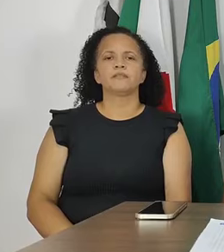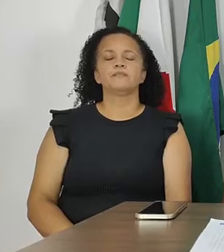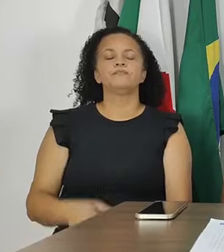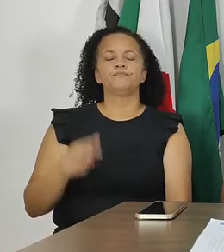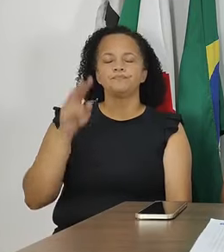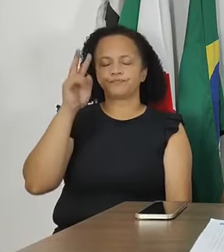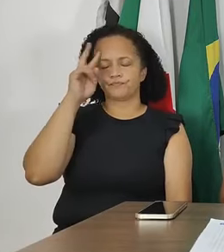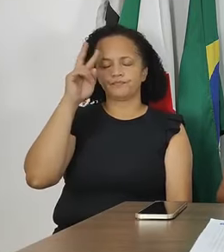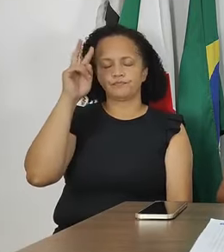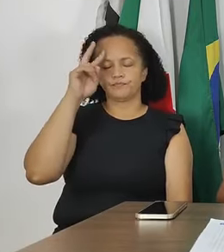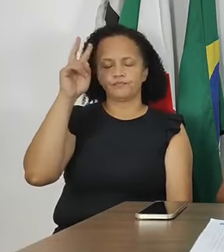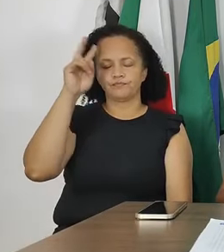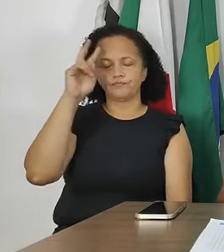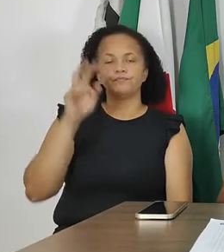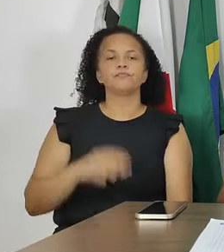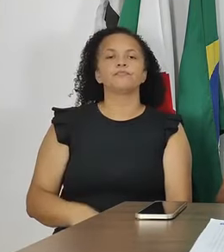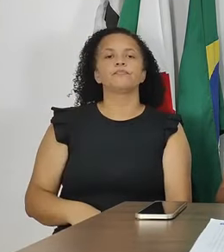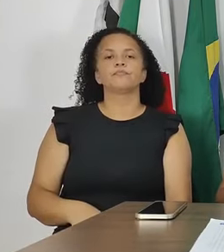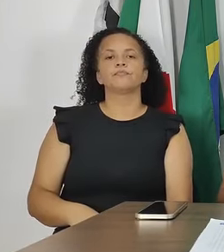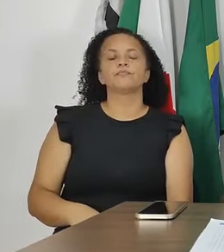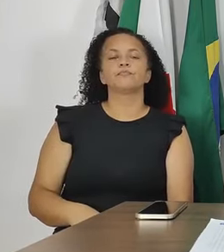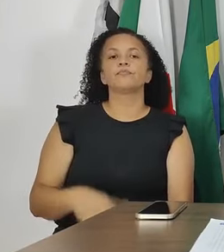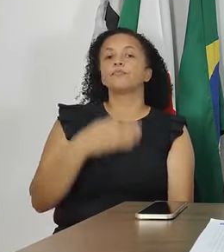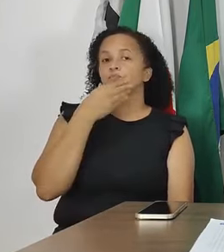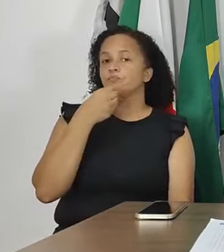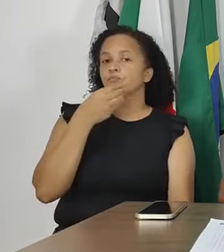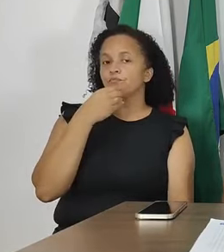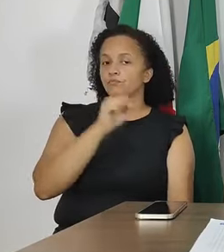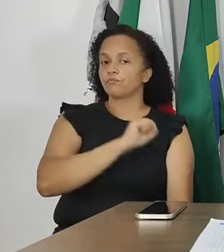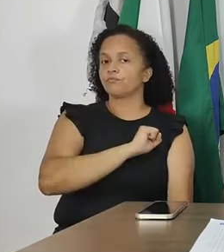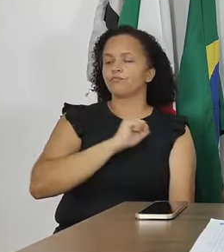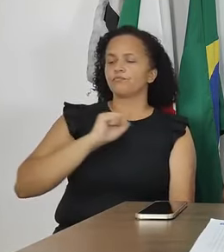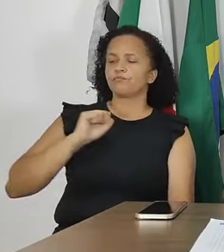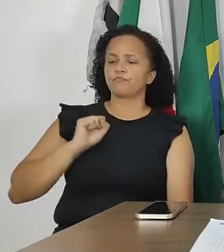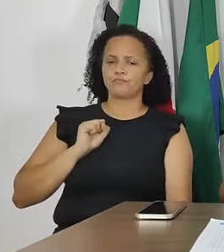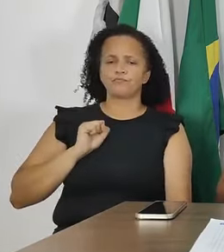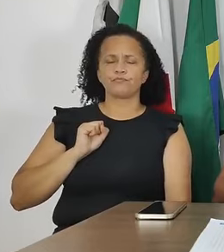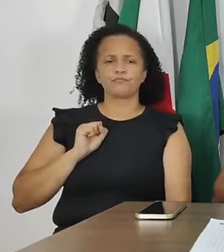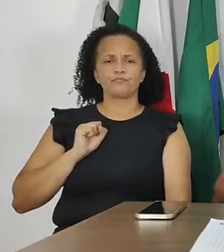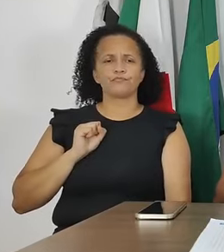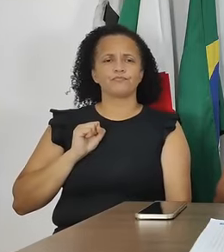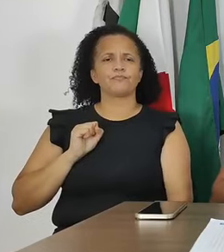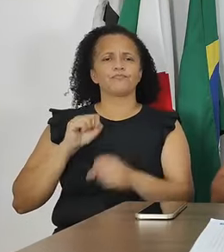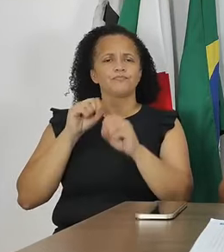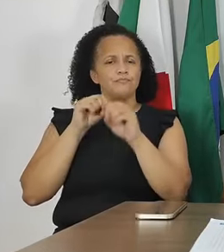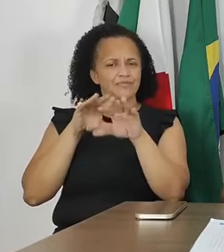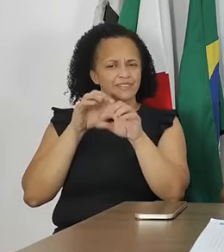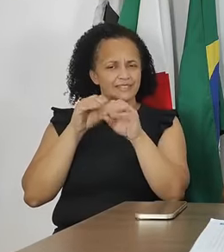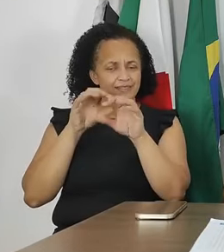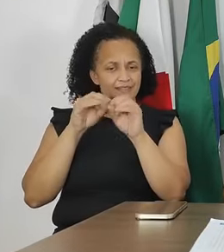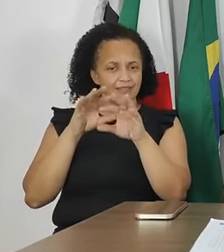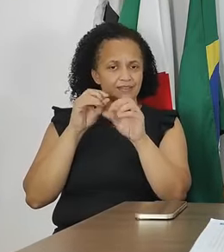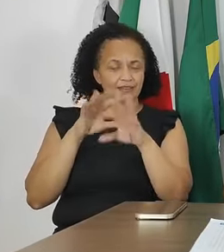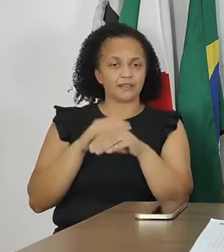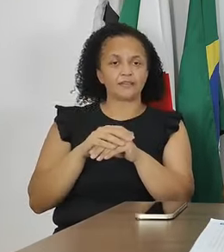assim: Samuel ministrava perante o Senhor, sendo ainda